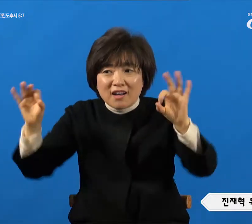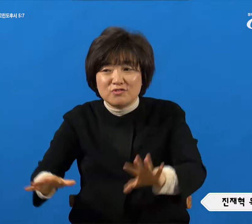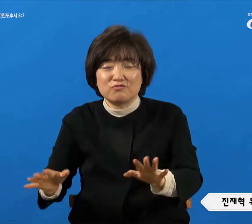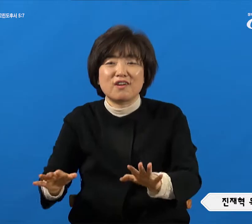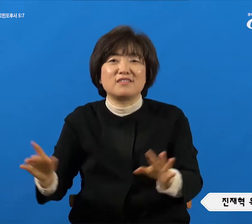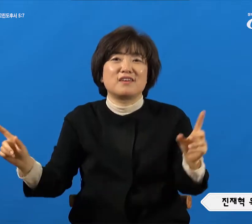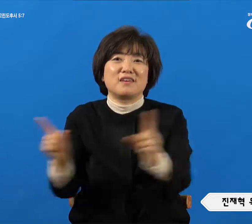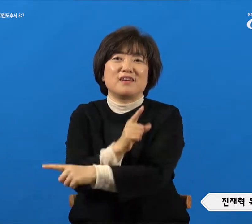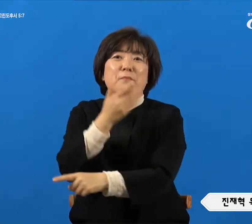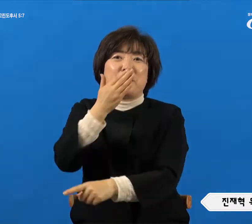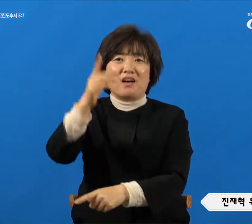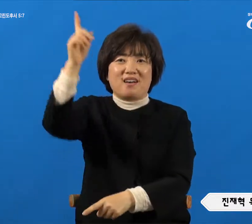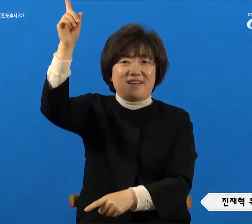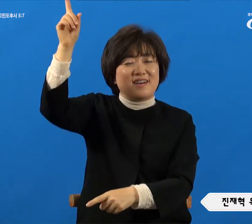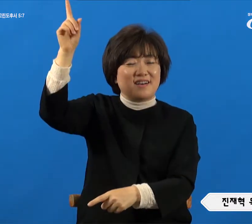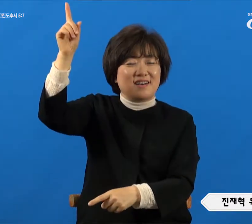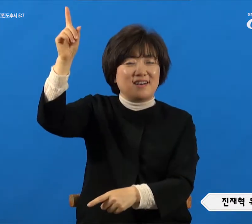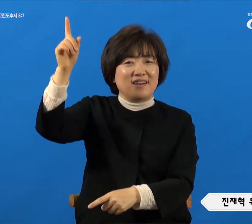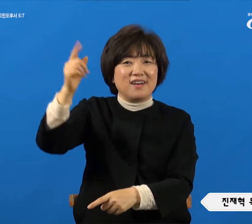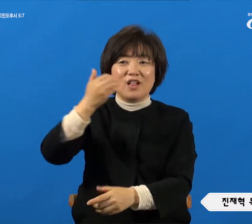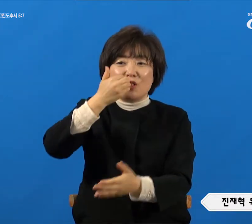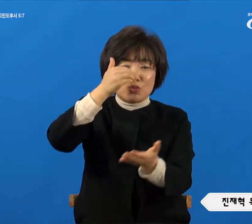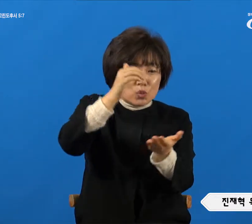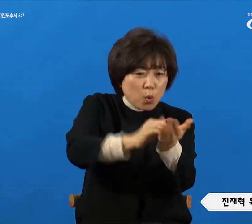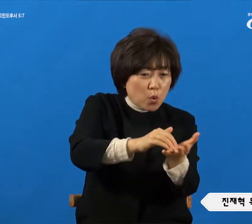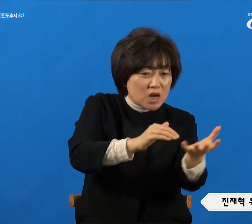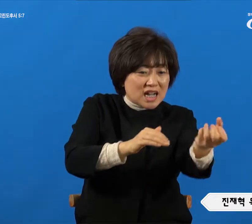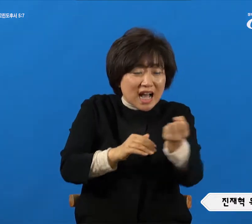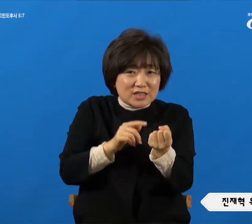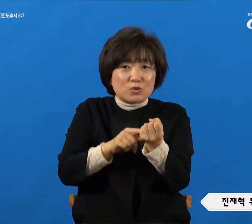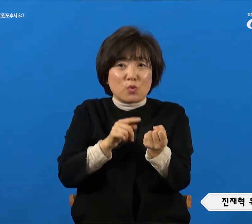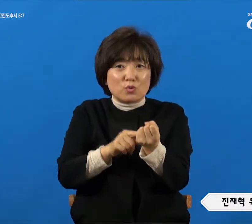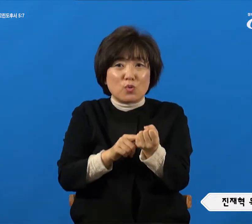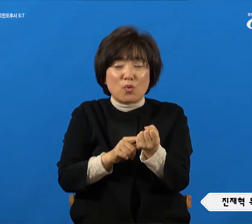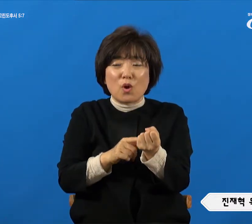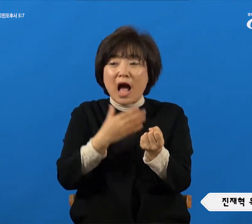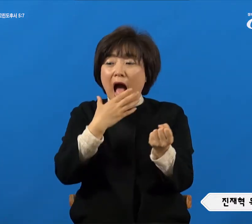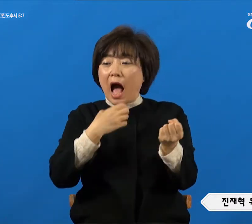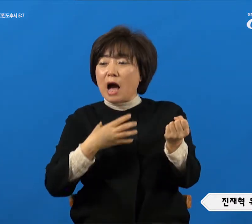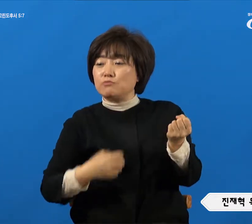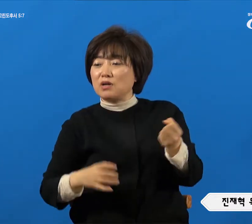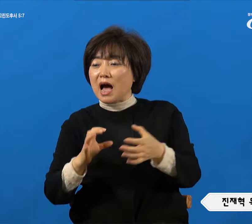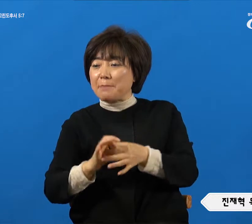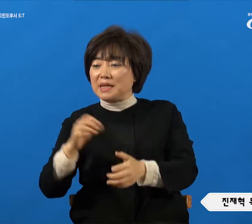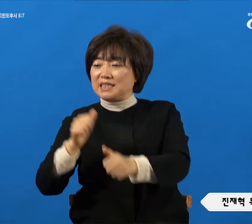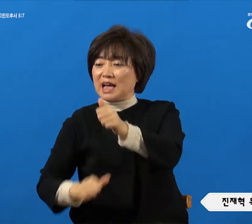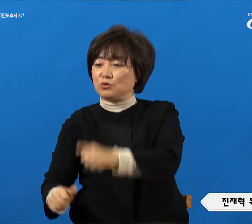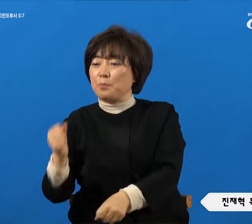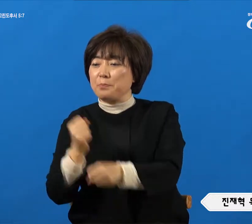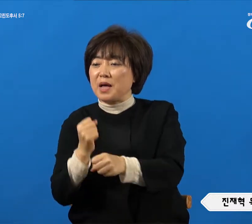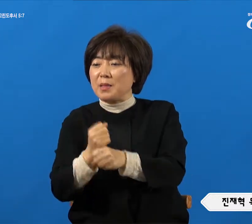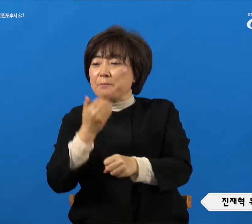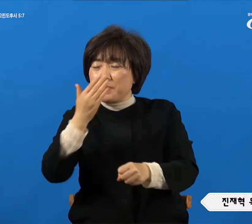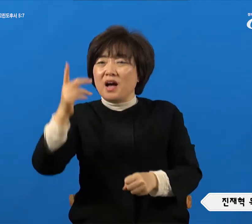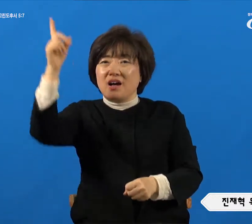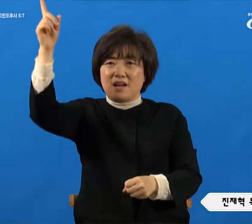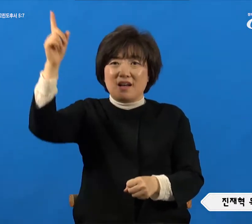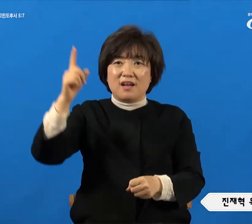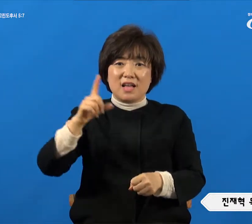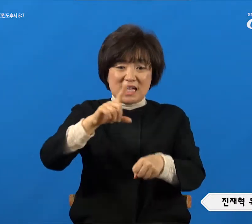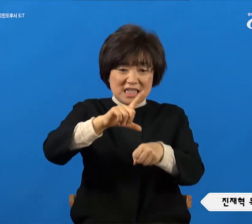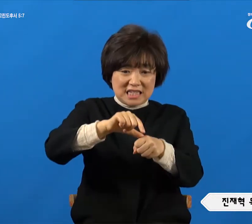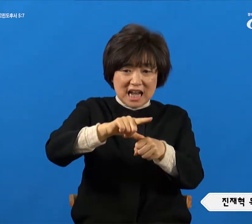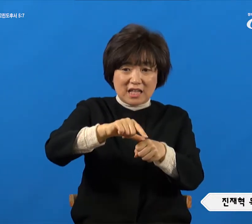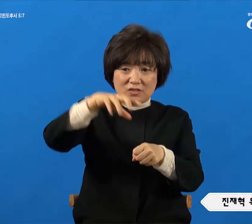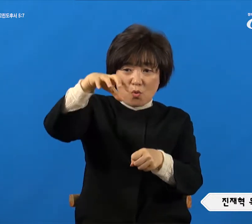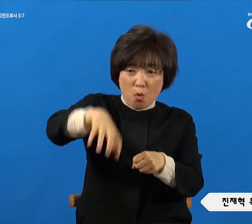한순간에 바뀔 수 있습니다. 돌덩이를 가지고도 아브라함의 자손을 만드시는 하나님이십니다.